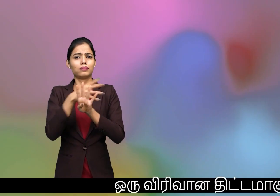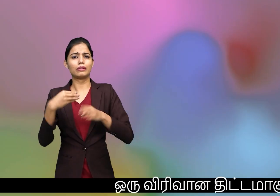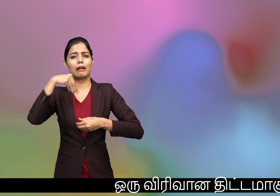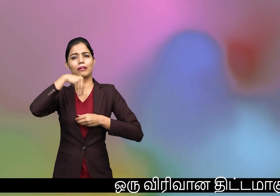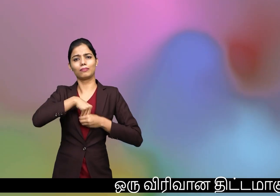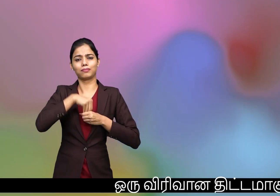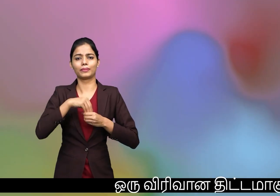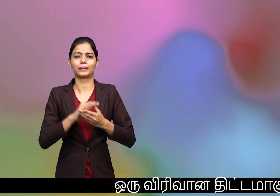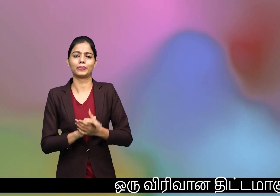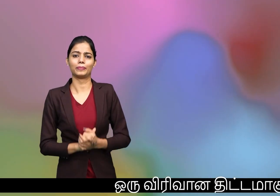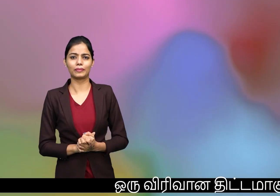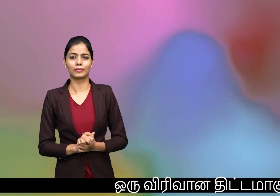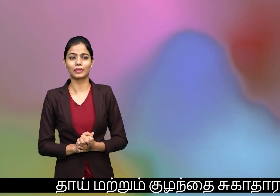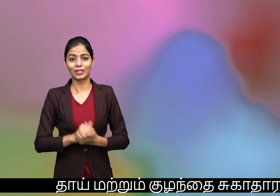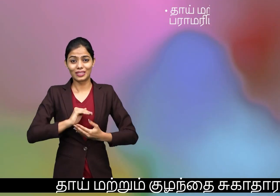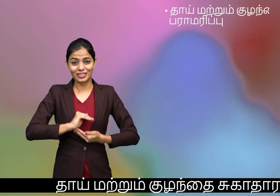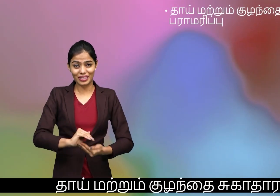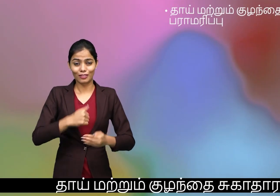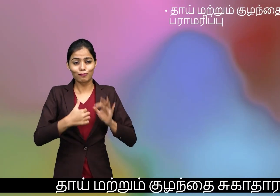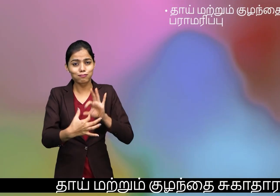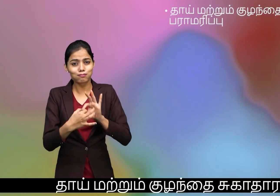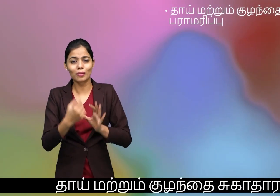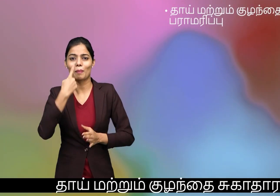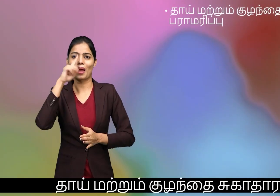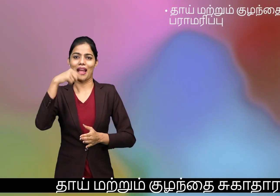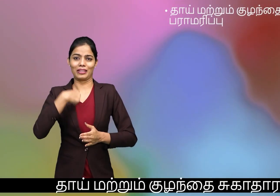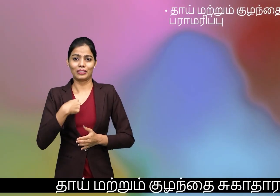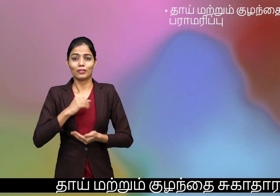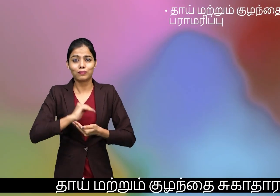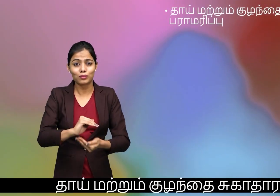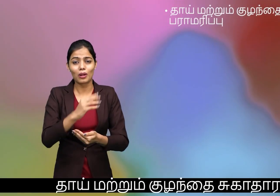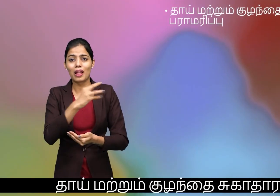திட்டமாகும். தாய் மற்றும் குழந்தை சுகாதார பாதுகாப்பு,